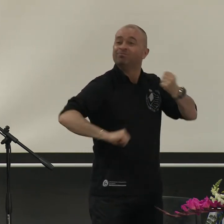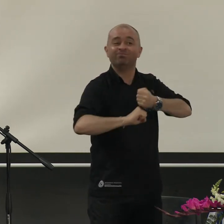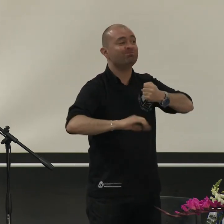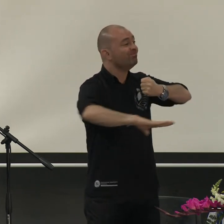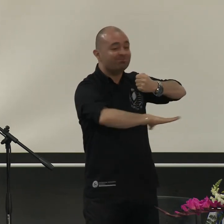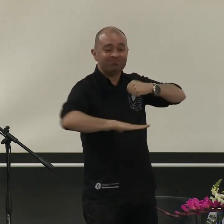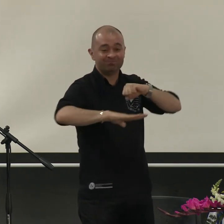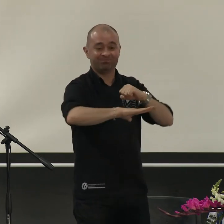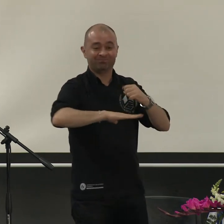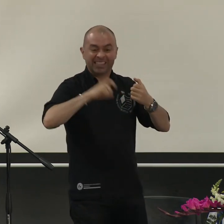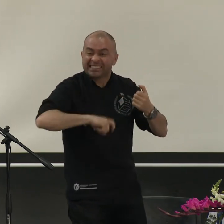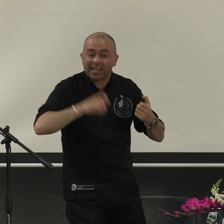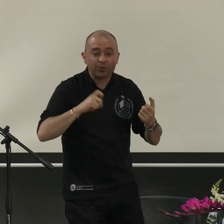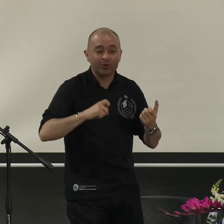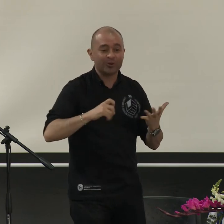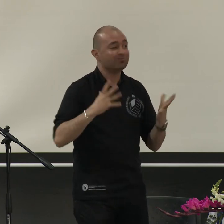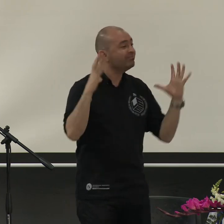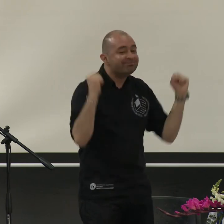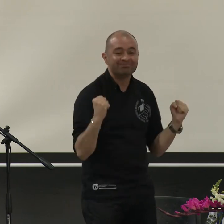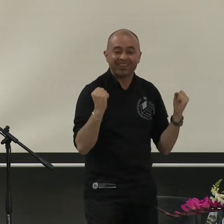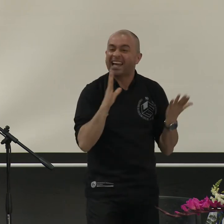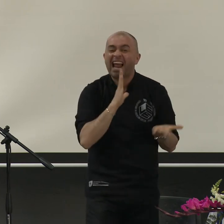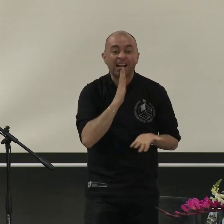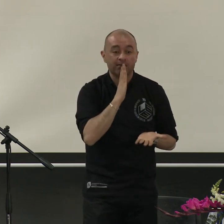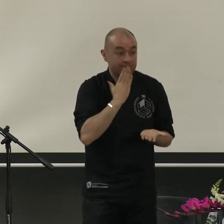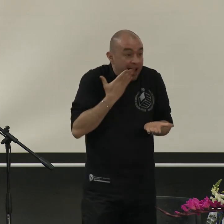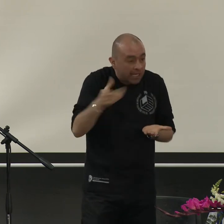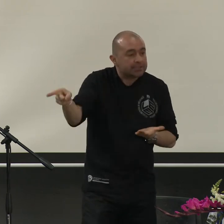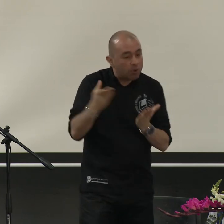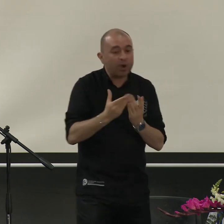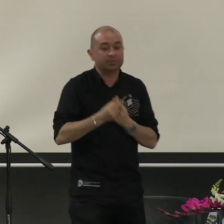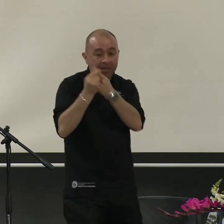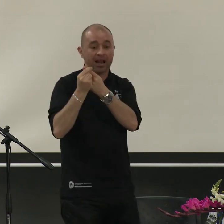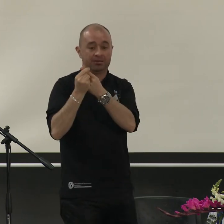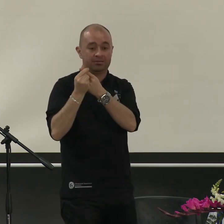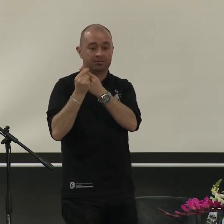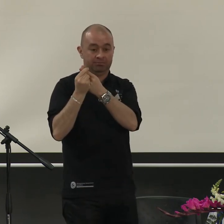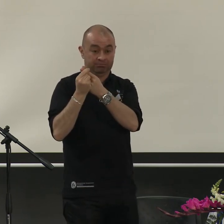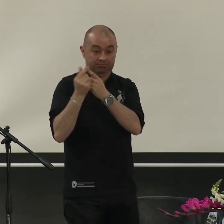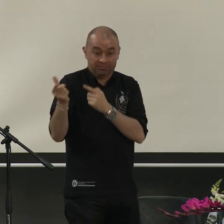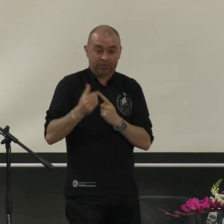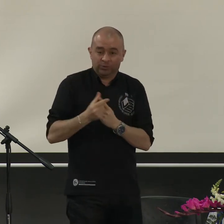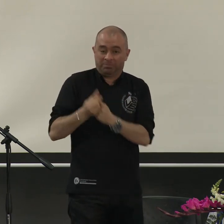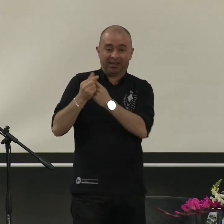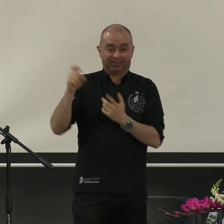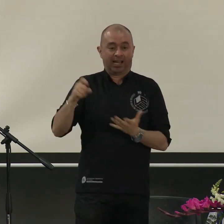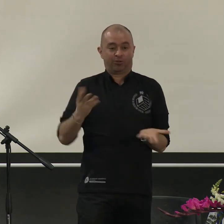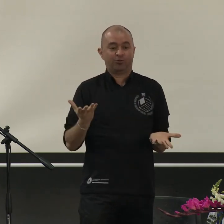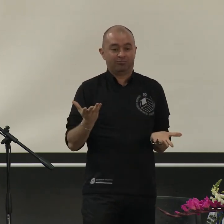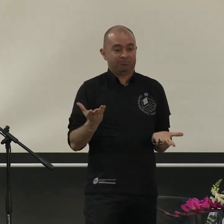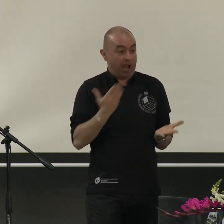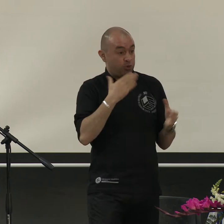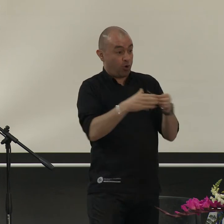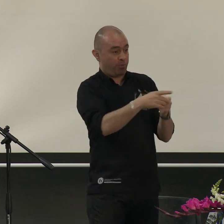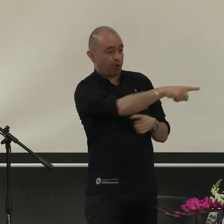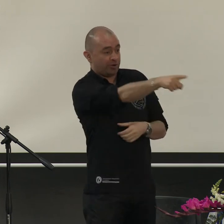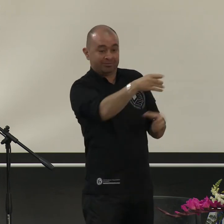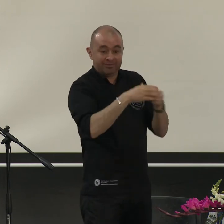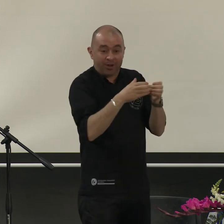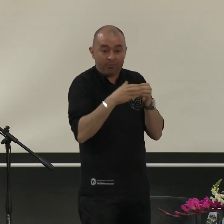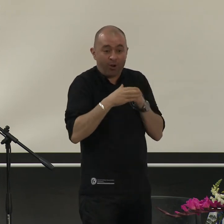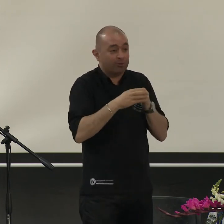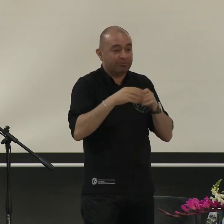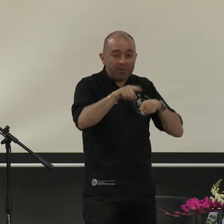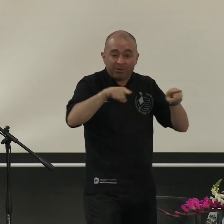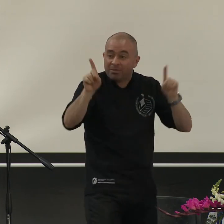capaces que sigan transformando la historia de este país y aquí están ustedes ustedes futuros licenciados de